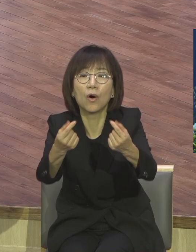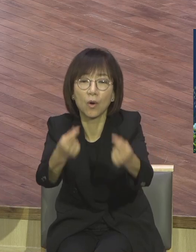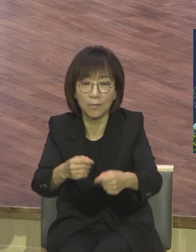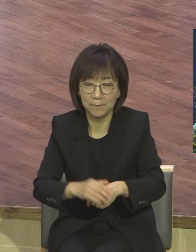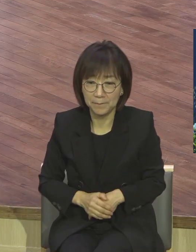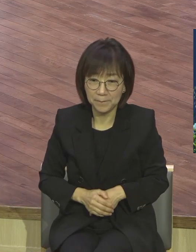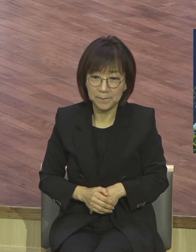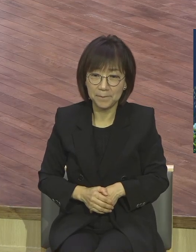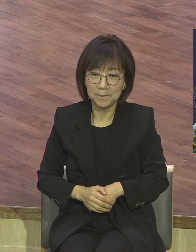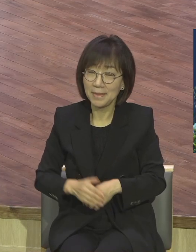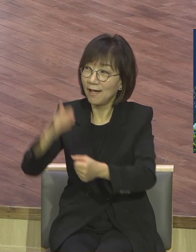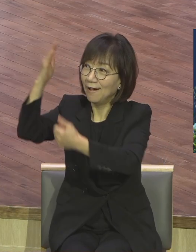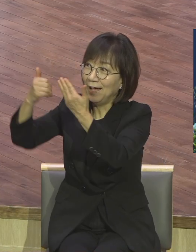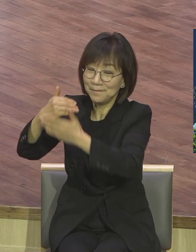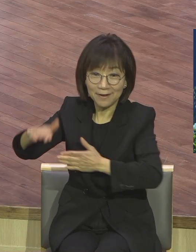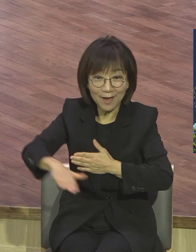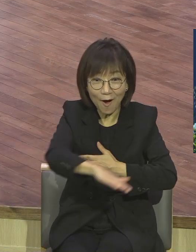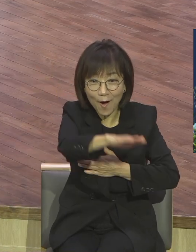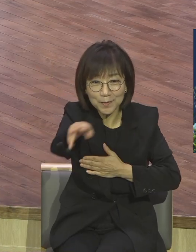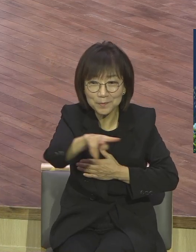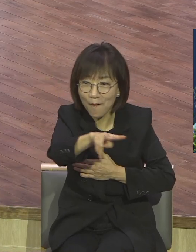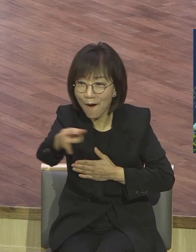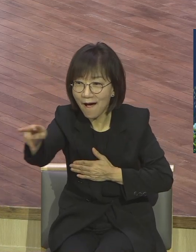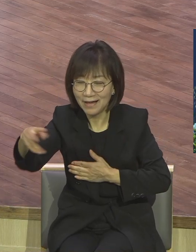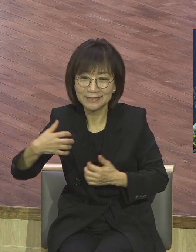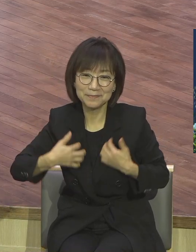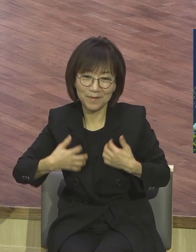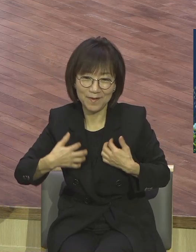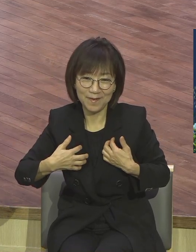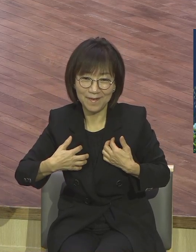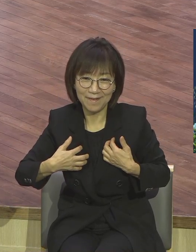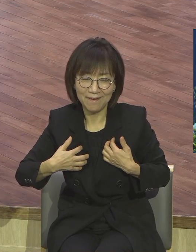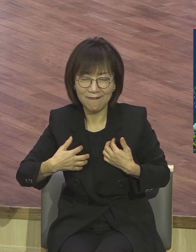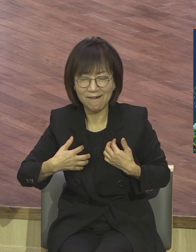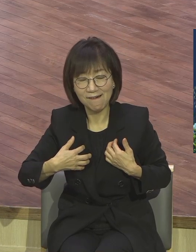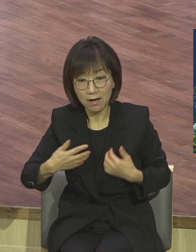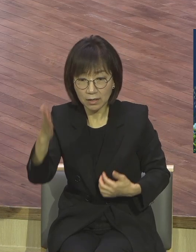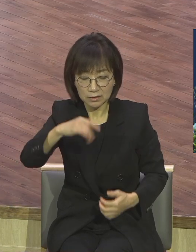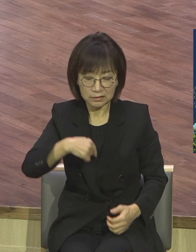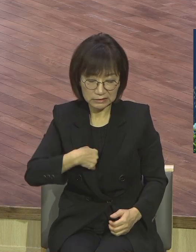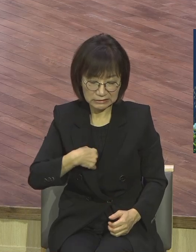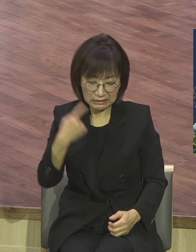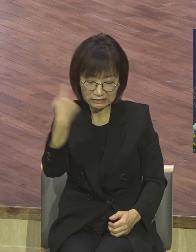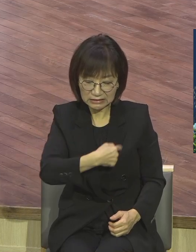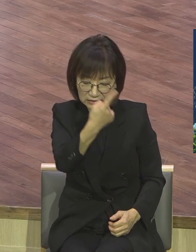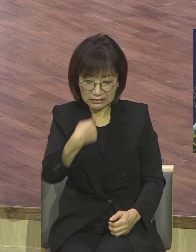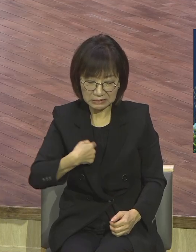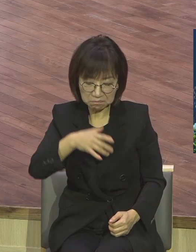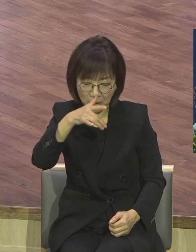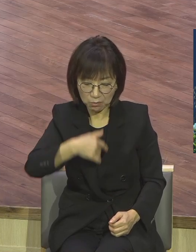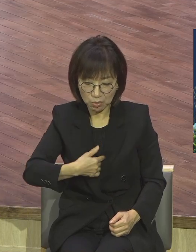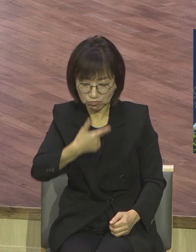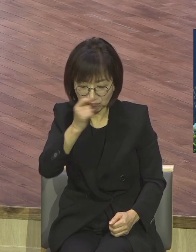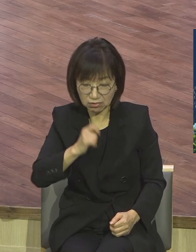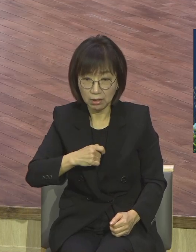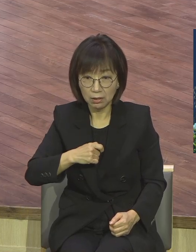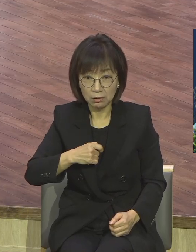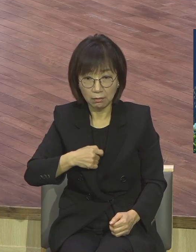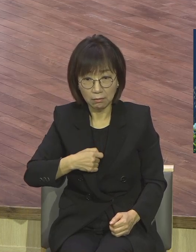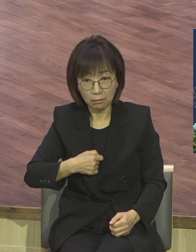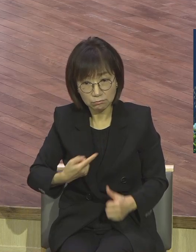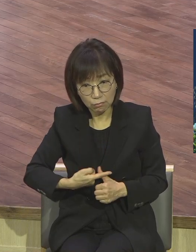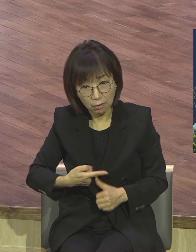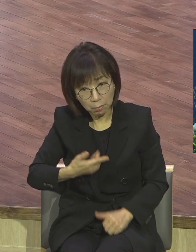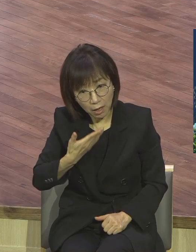너무 좋았어. 그런데 나는 내 자식을 미워하면 되겠어요? 부모의 아픔이 뭐예요? 자기를 계속 학대하는